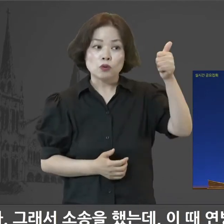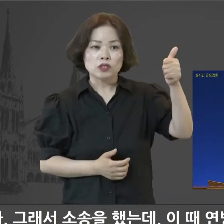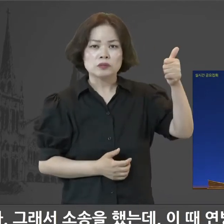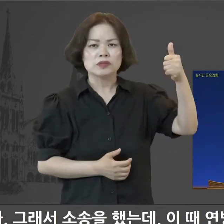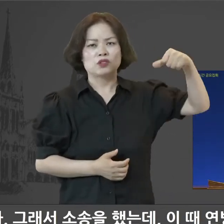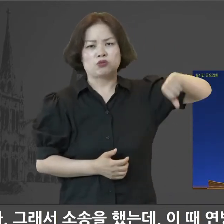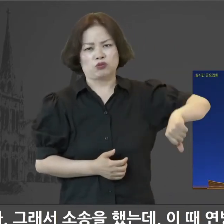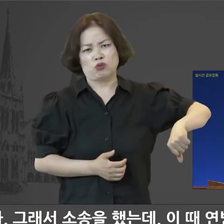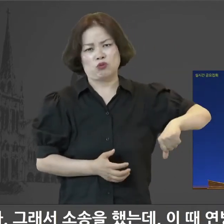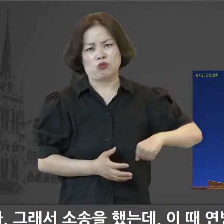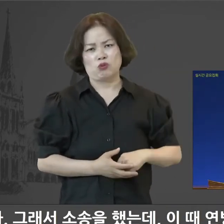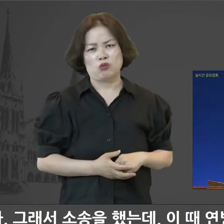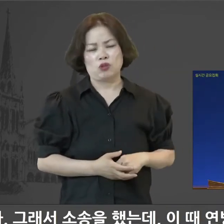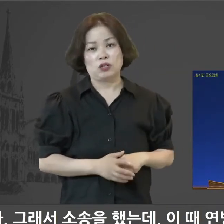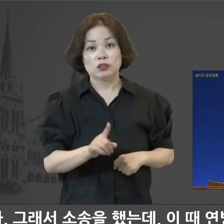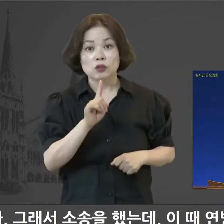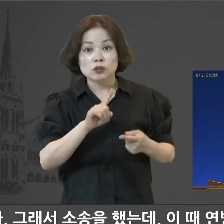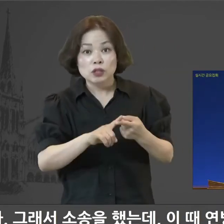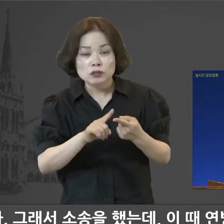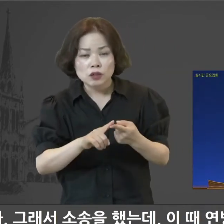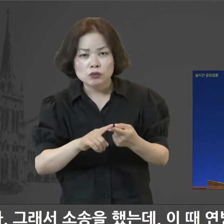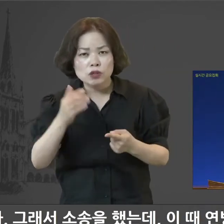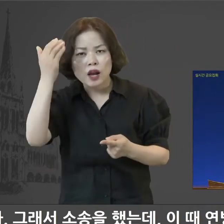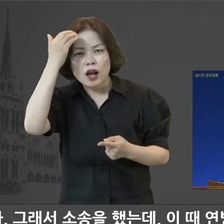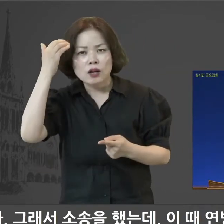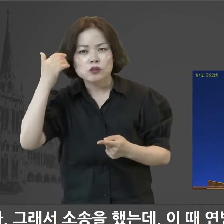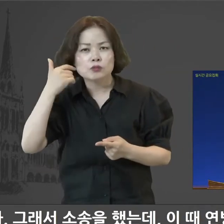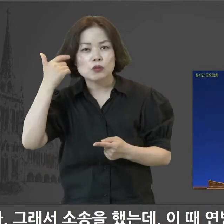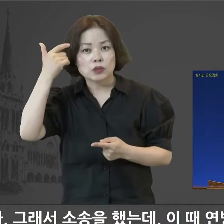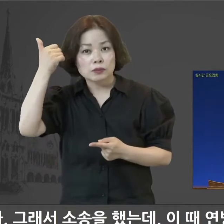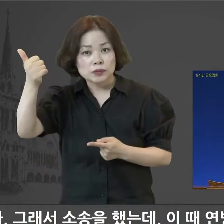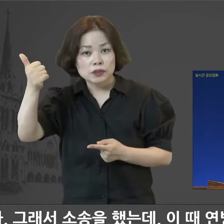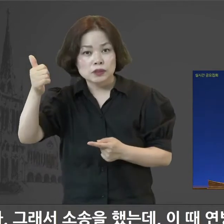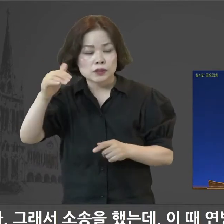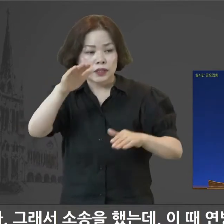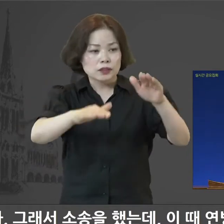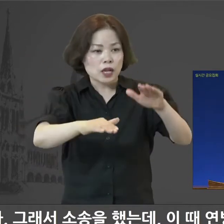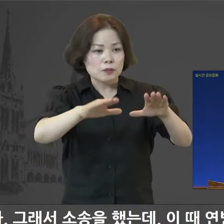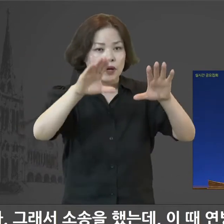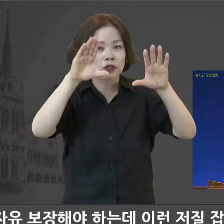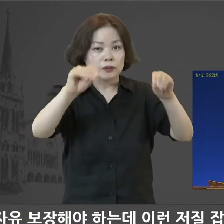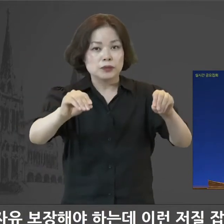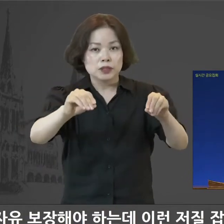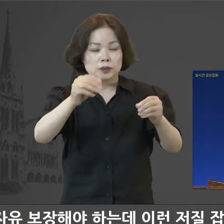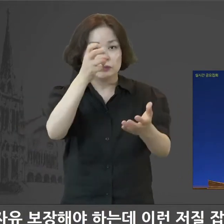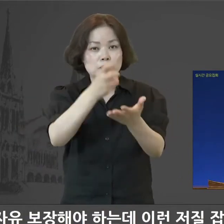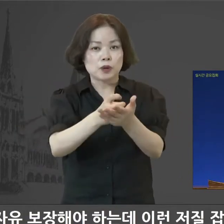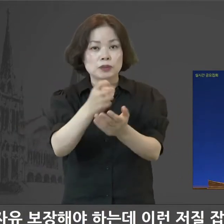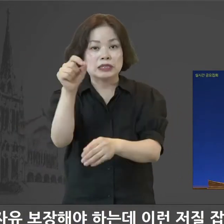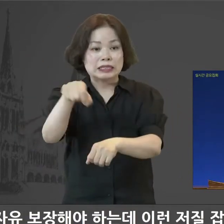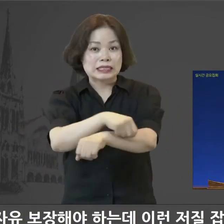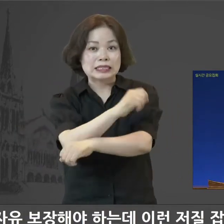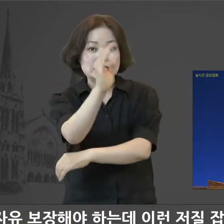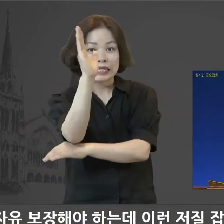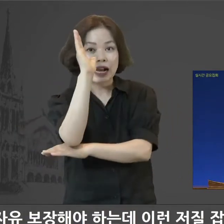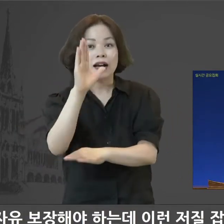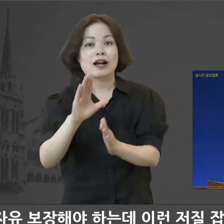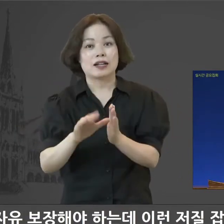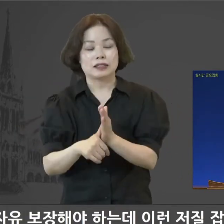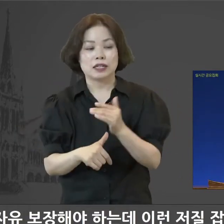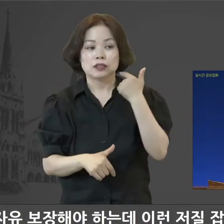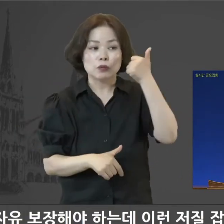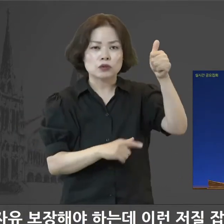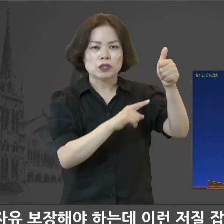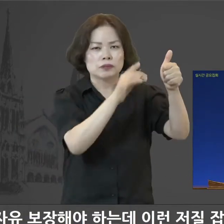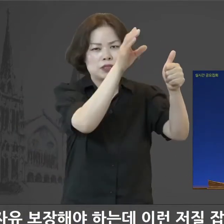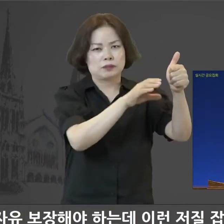지셨어요. 그래서 제가 그거를 우리 한국 목사님들한테 저 차별금지법 특강을 해드리면서 설명한 게 그 목사님이